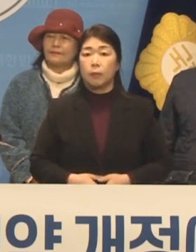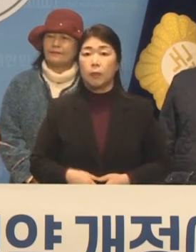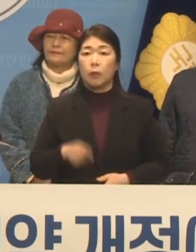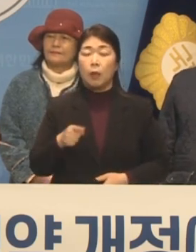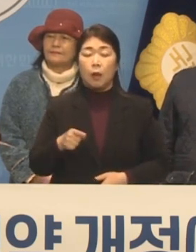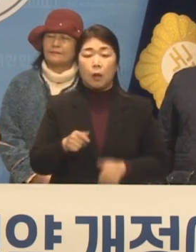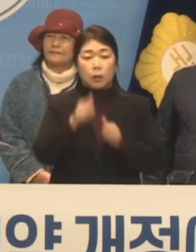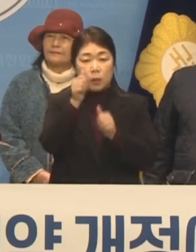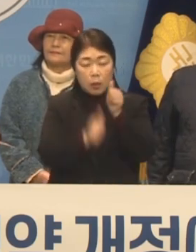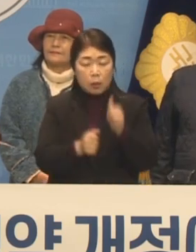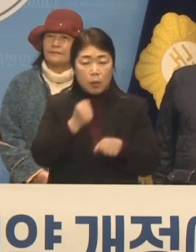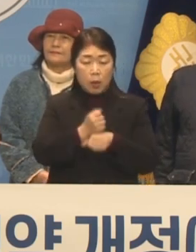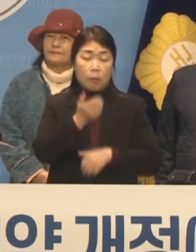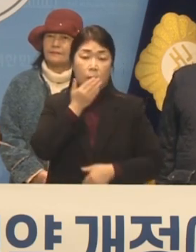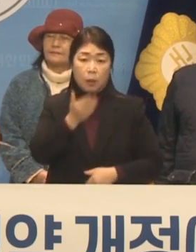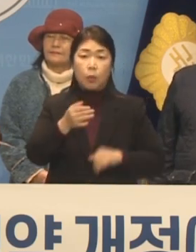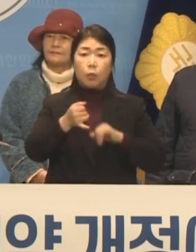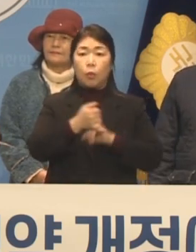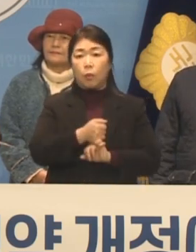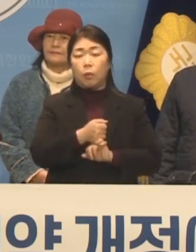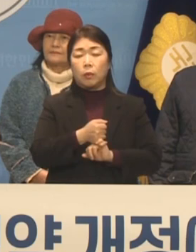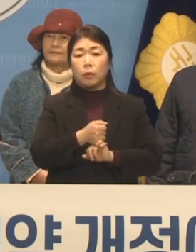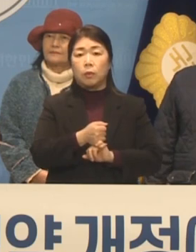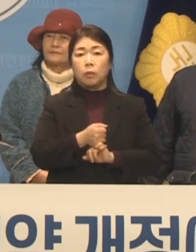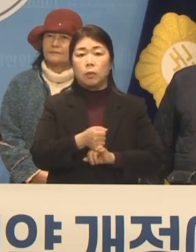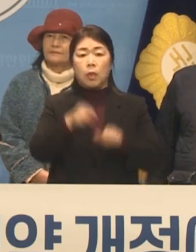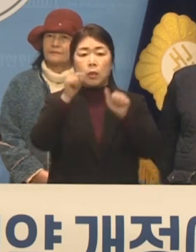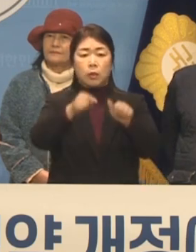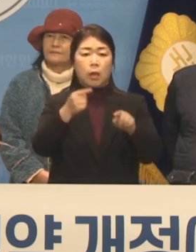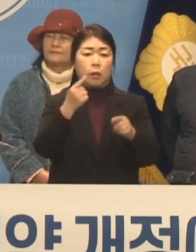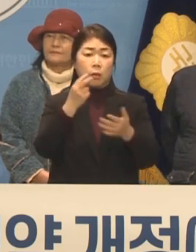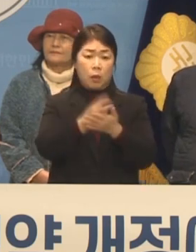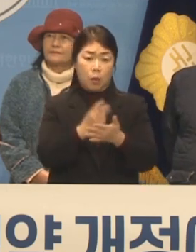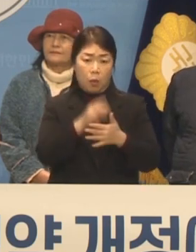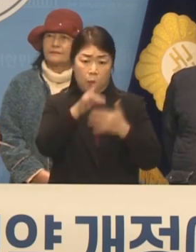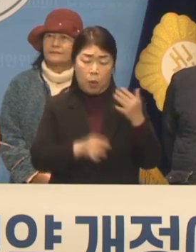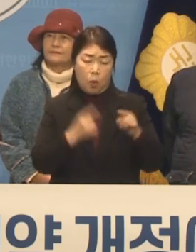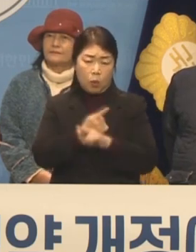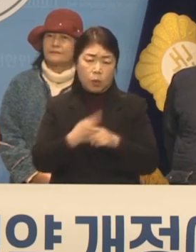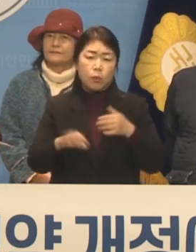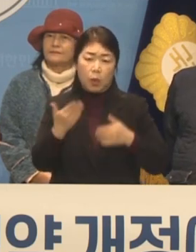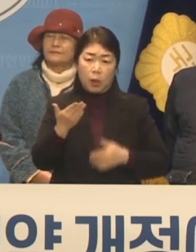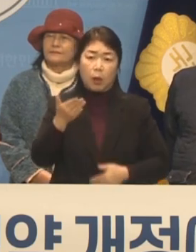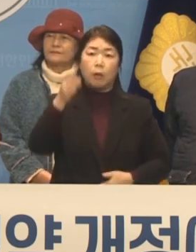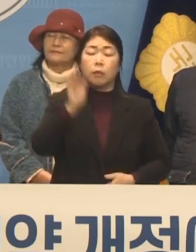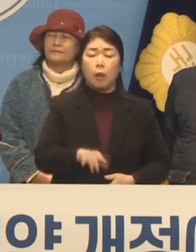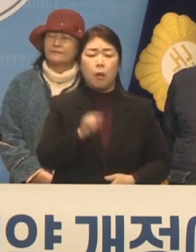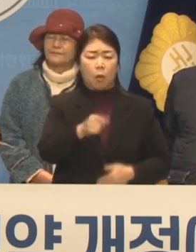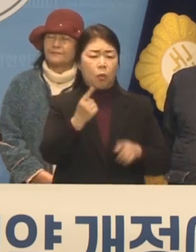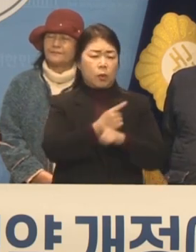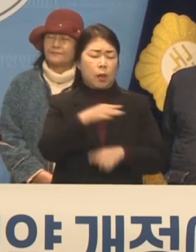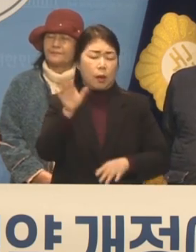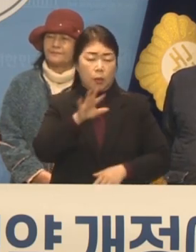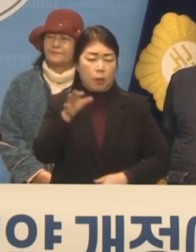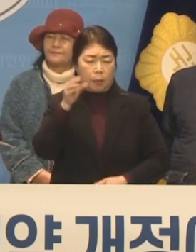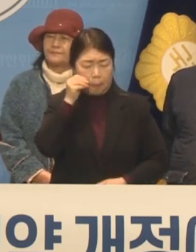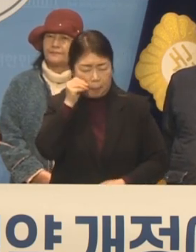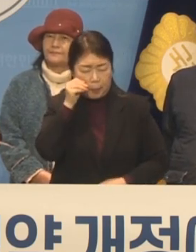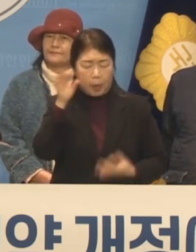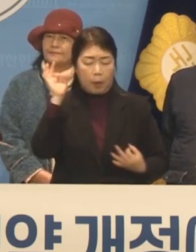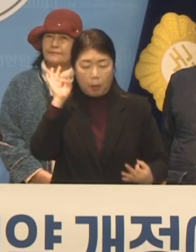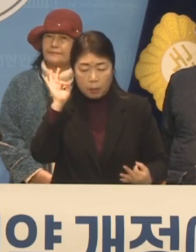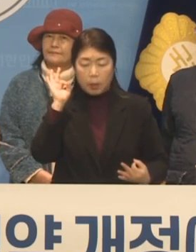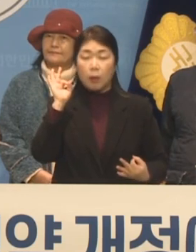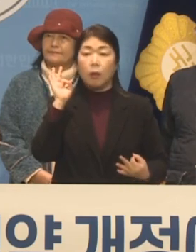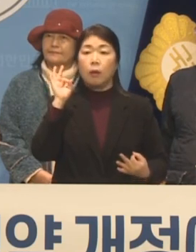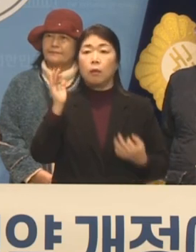임상 실험을 할 수 있도록 시행령만 고치면 되는 건데 그걸 고치지 않고 계속해서